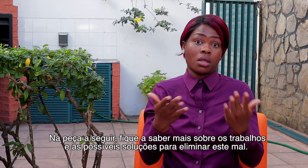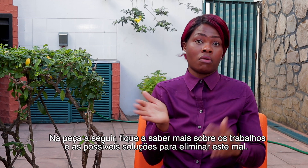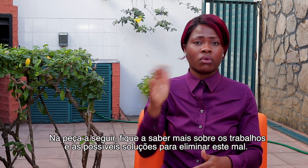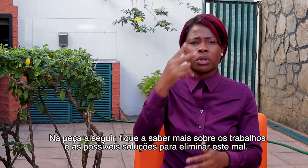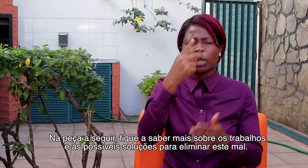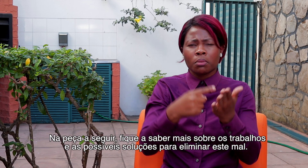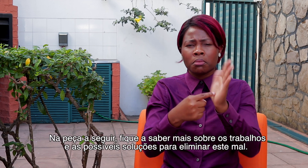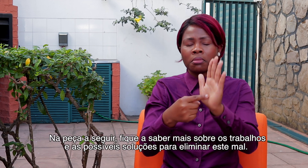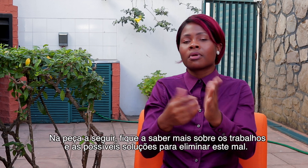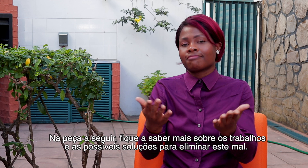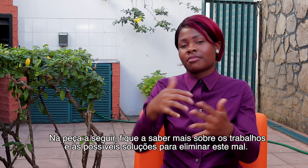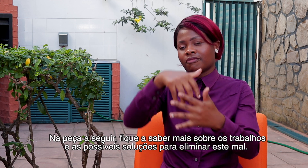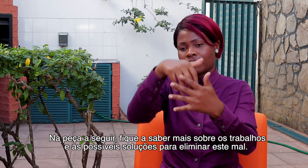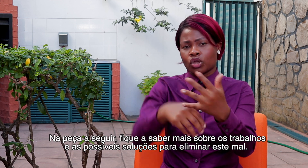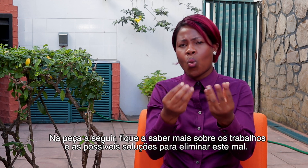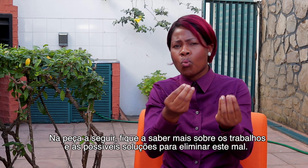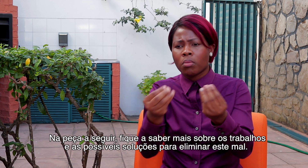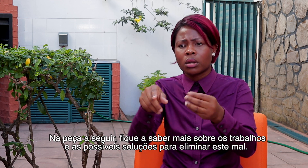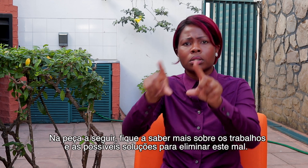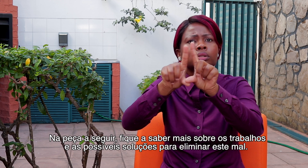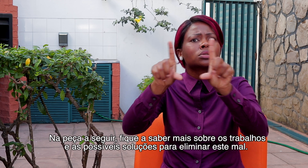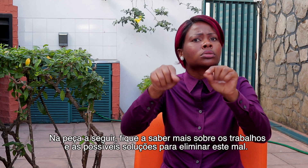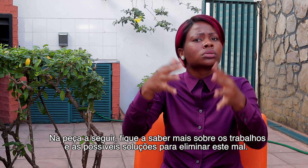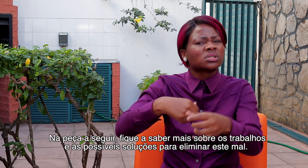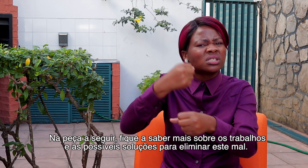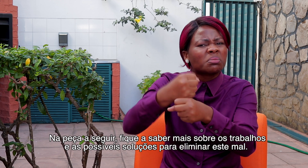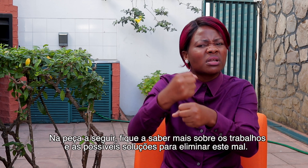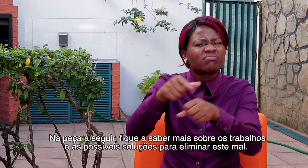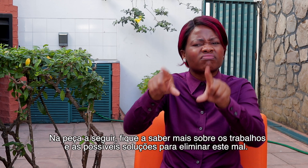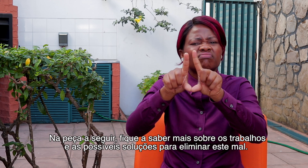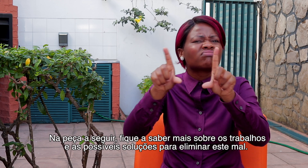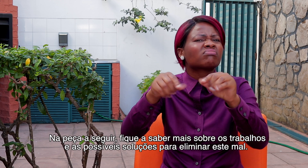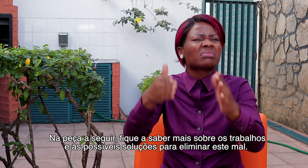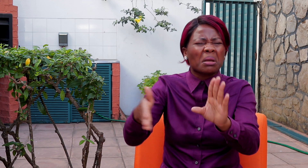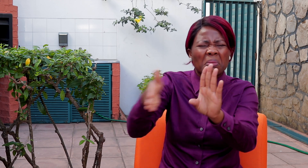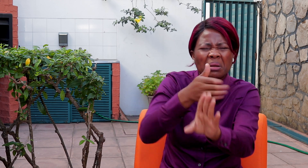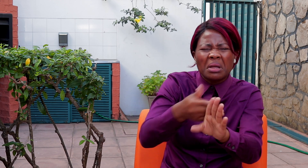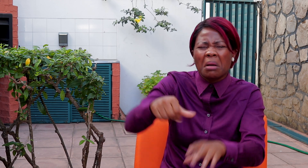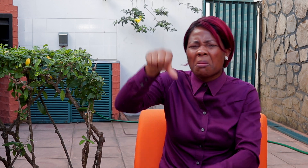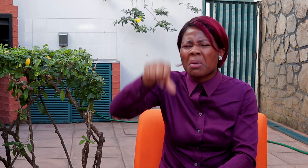fique a saber mais sobre os trabalhos e as possíveis soluções para eliminar este mal.